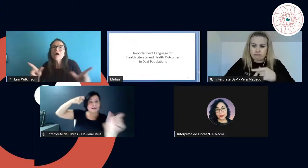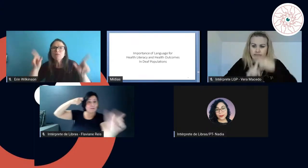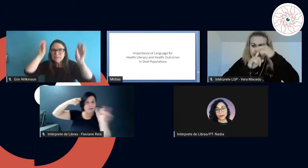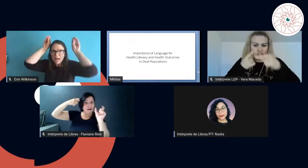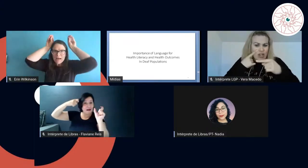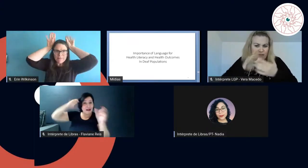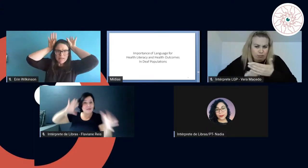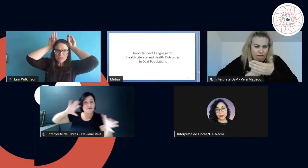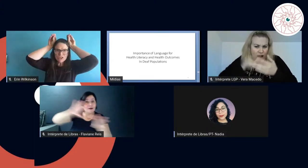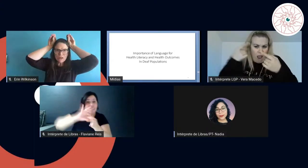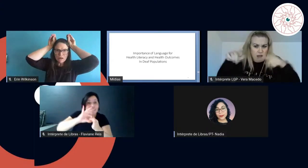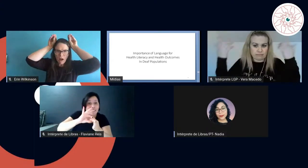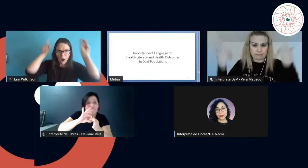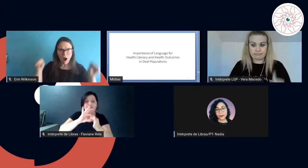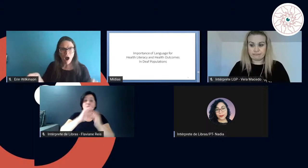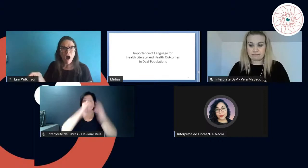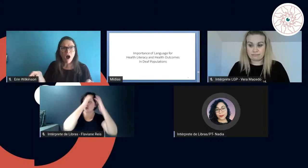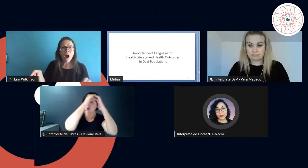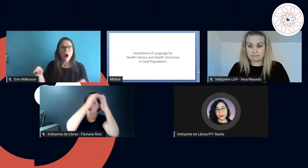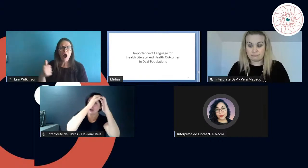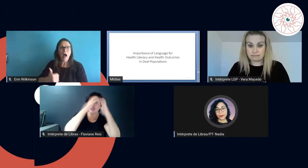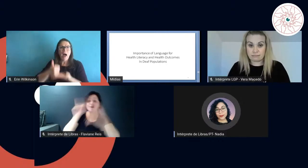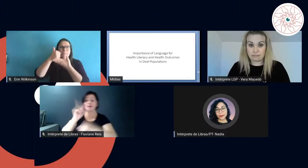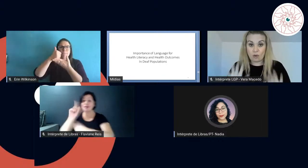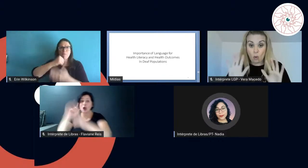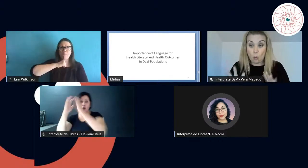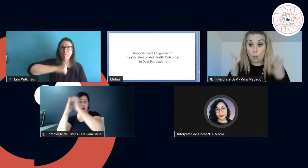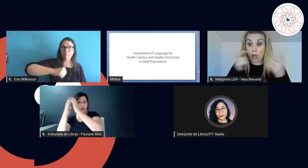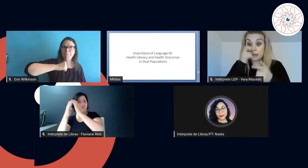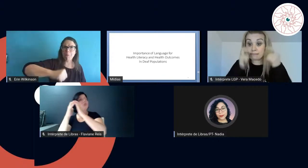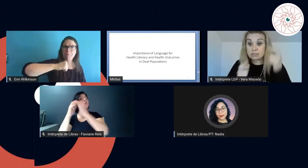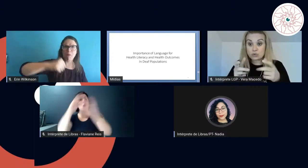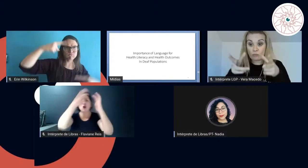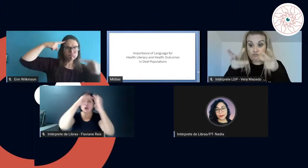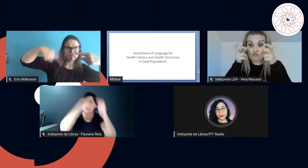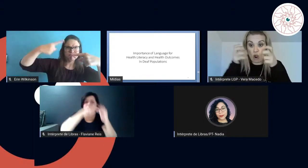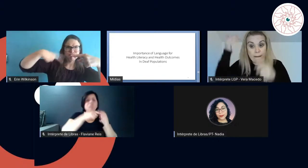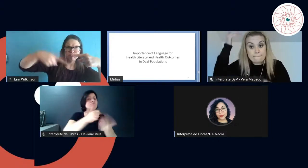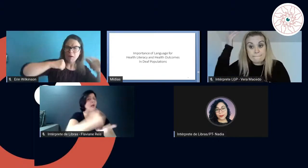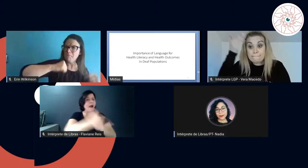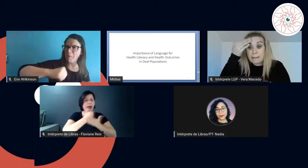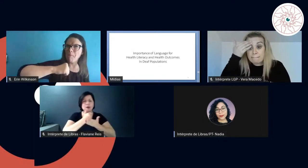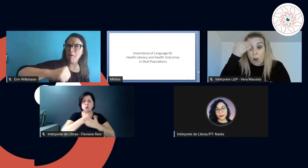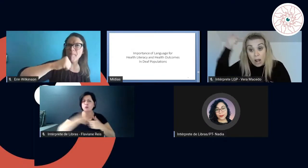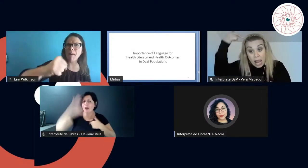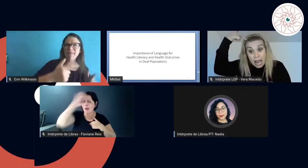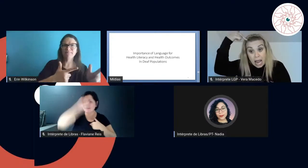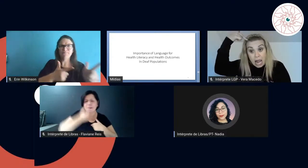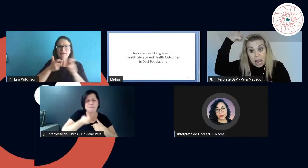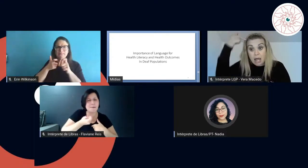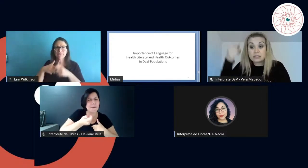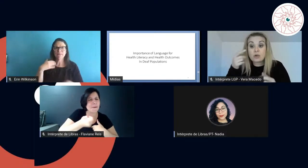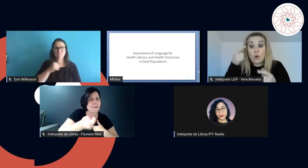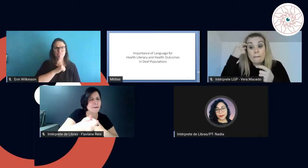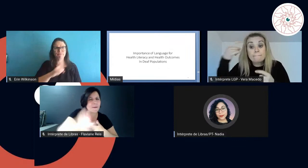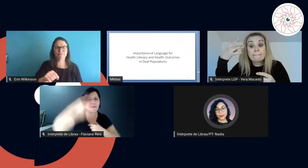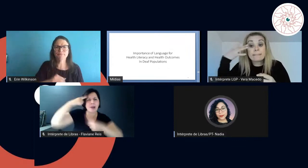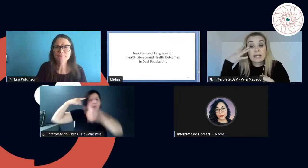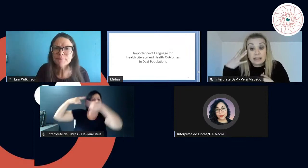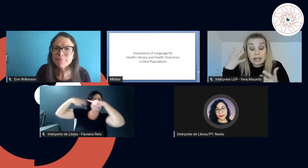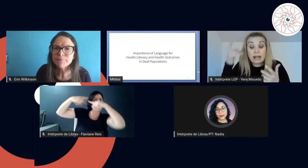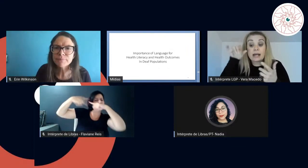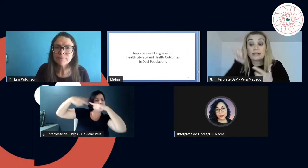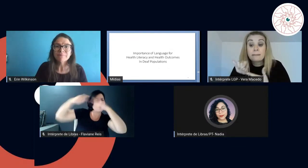viu aqui. Então, quando essa pessoa acessa essa memória implícita de compreender